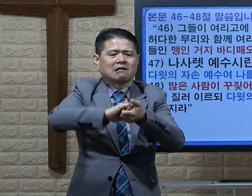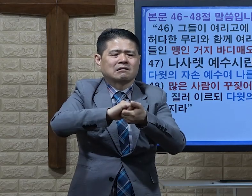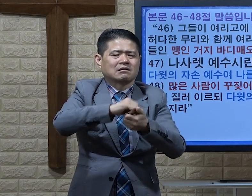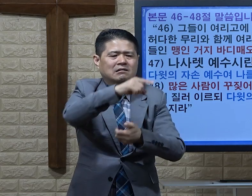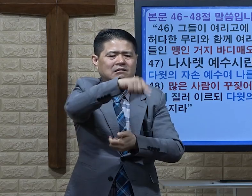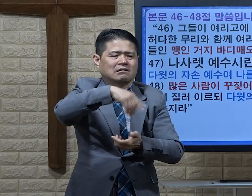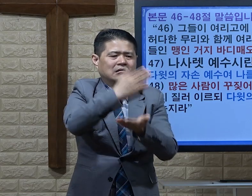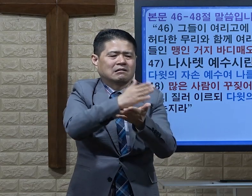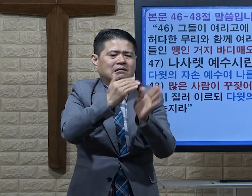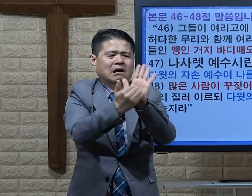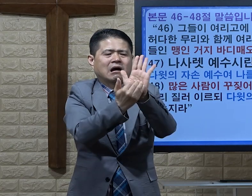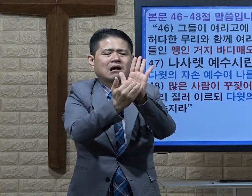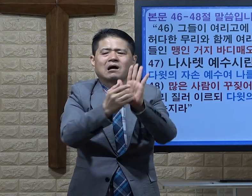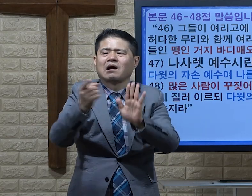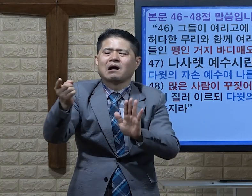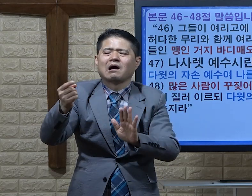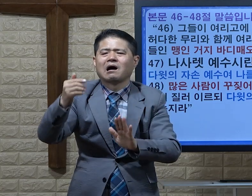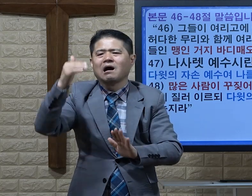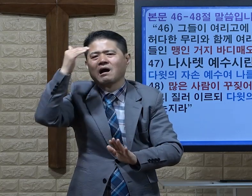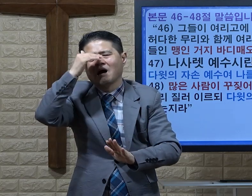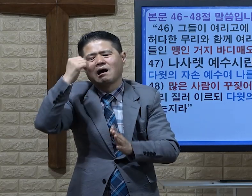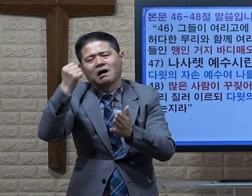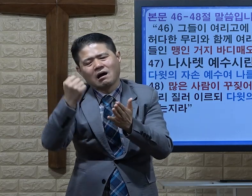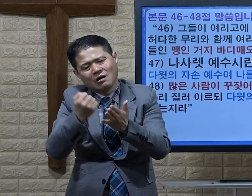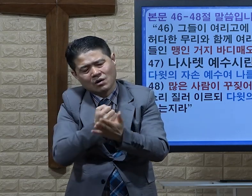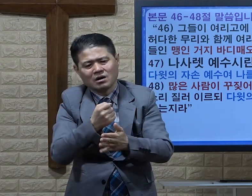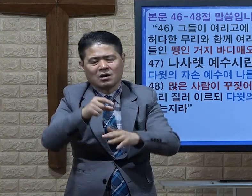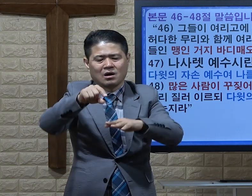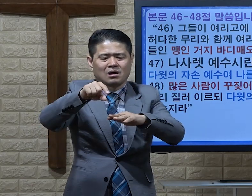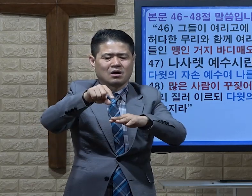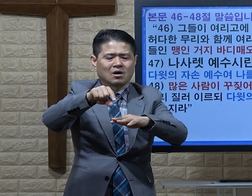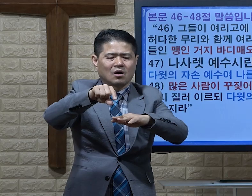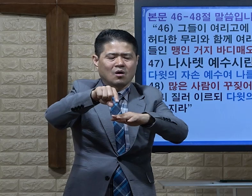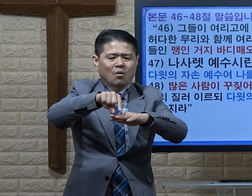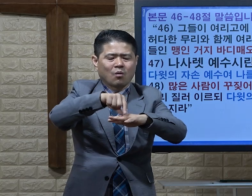아직 여행이 자유롭지 못하다는 것은 참고하시고요.